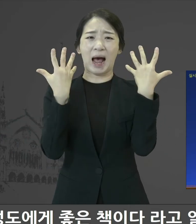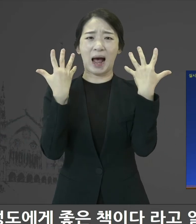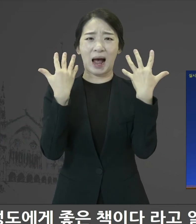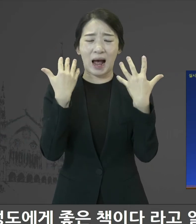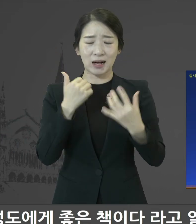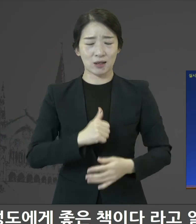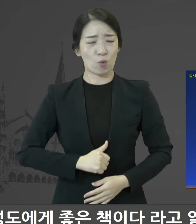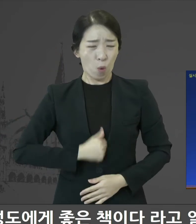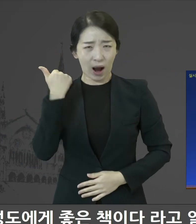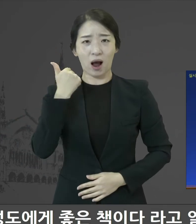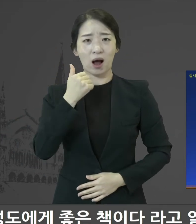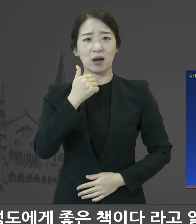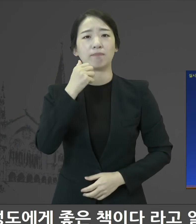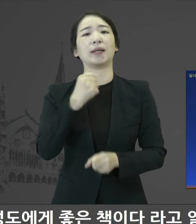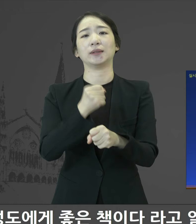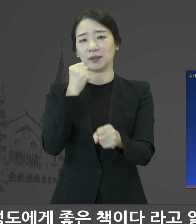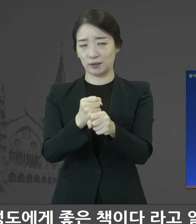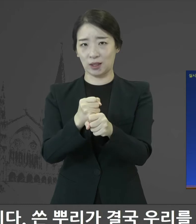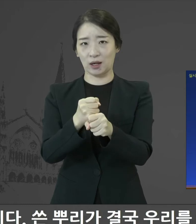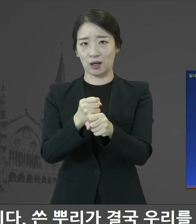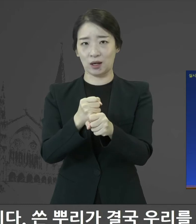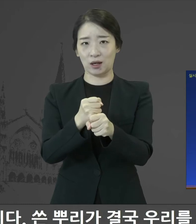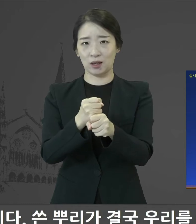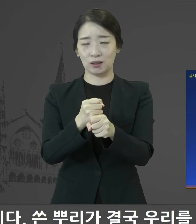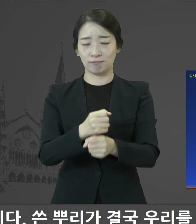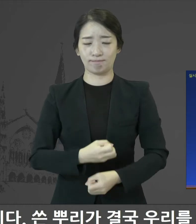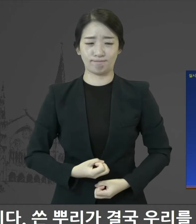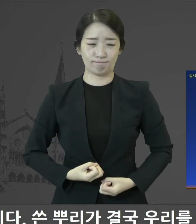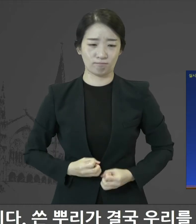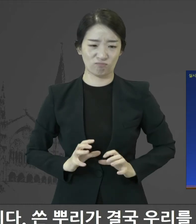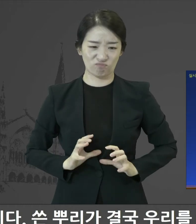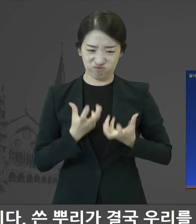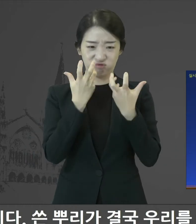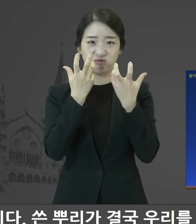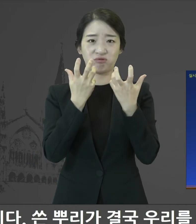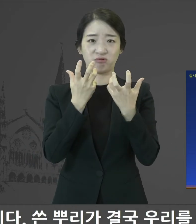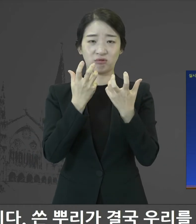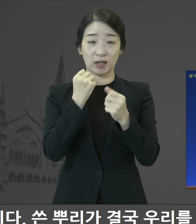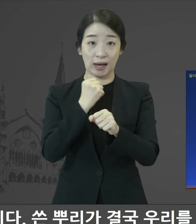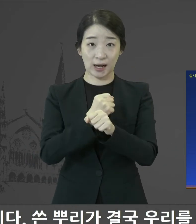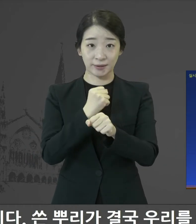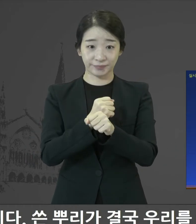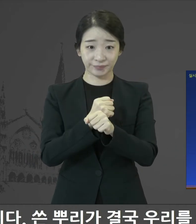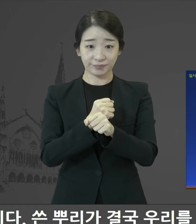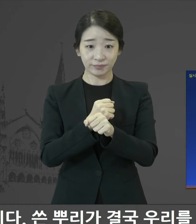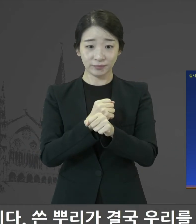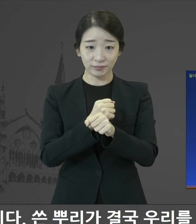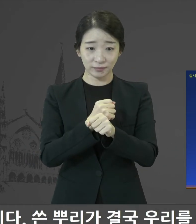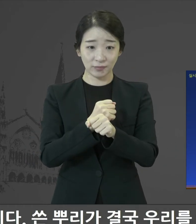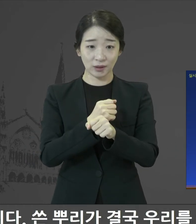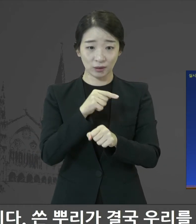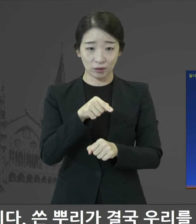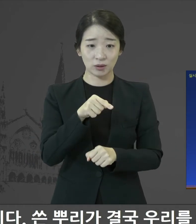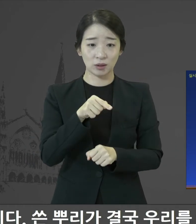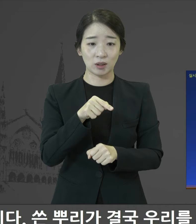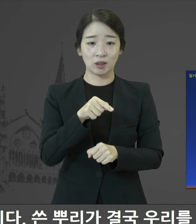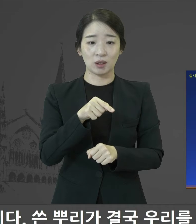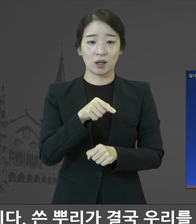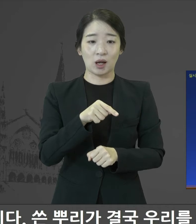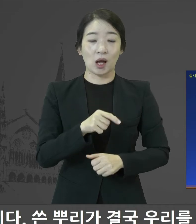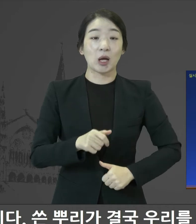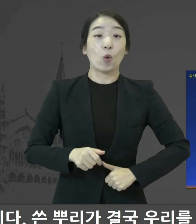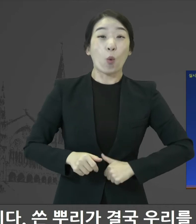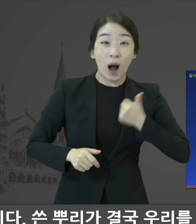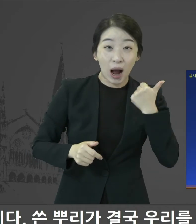여기 노함이에요, 노함. 그리고 그 노함이 분노, 분냄을 만들어낸다. 오르게, 이걸 만들어낸다는